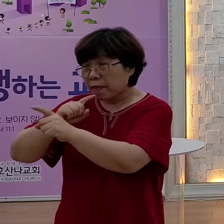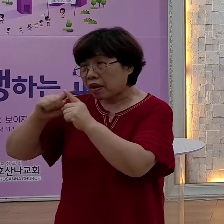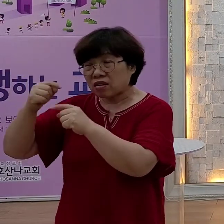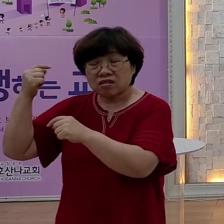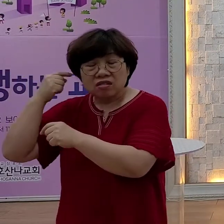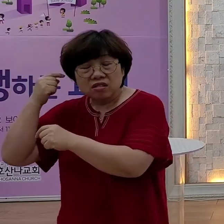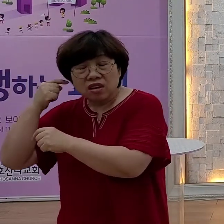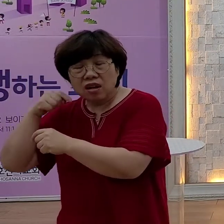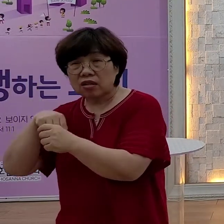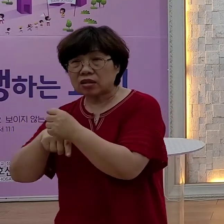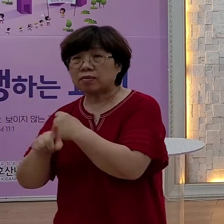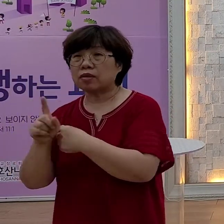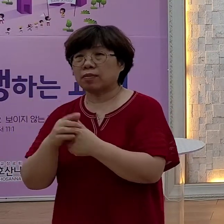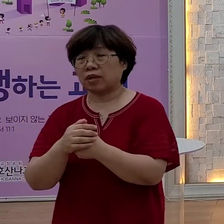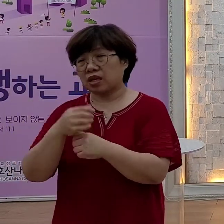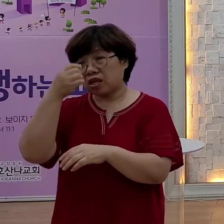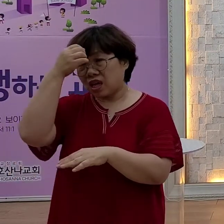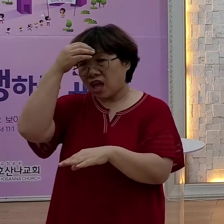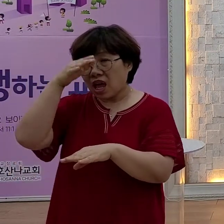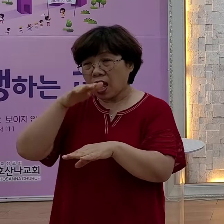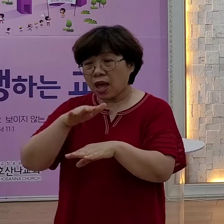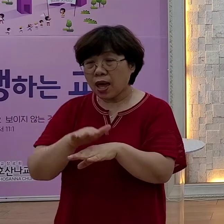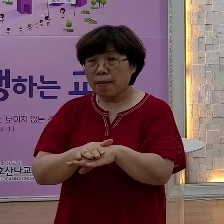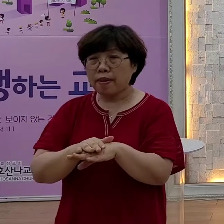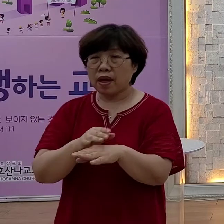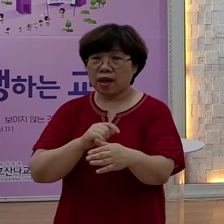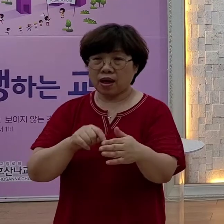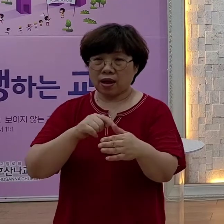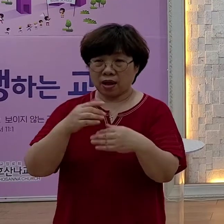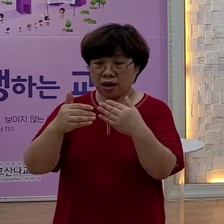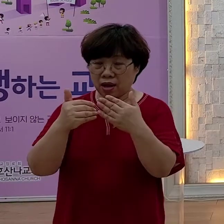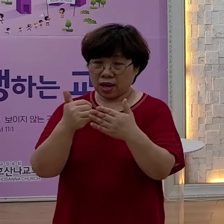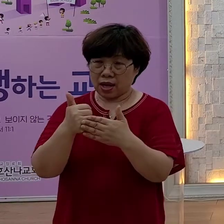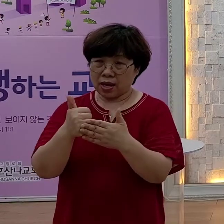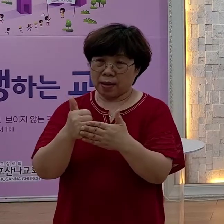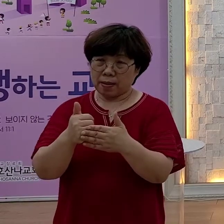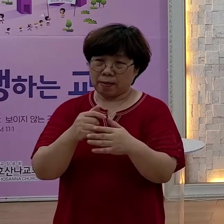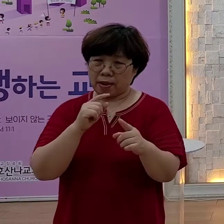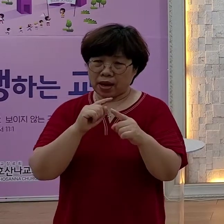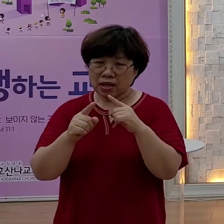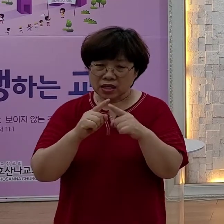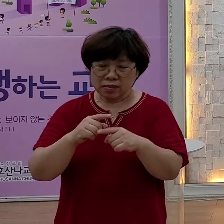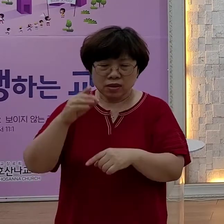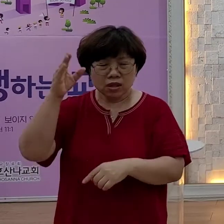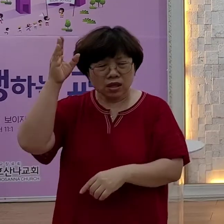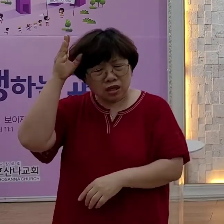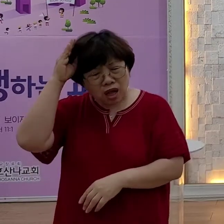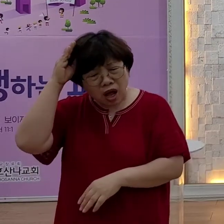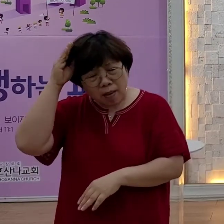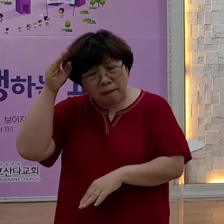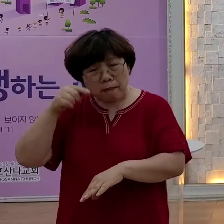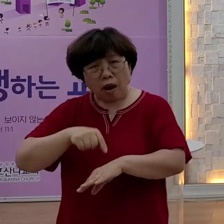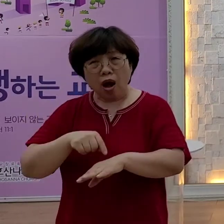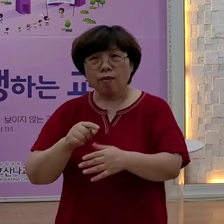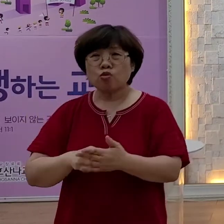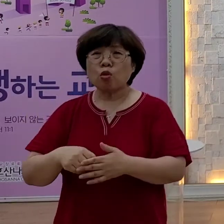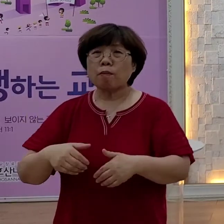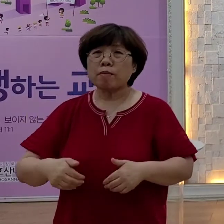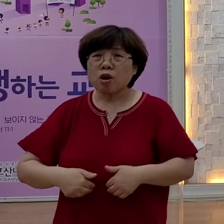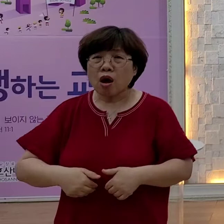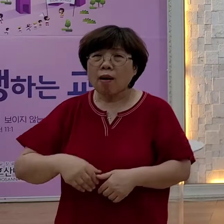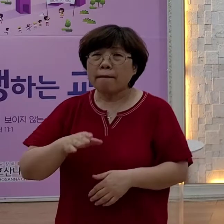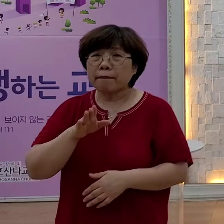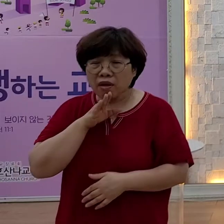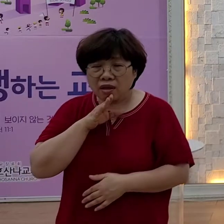뭘까요? 자, 예배에는요, 우리가 하나님 말씀을 기대하는 마음도 가져야 하지만 이 두 번째